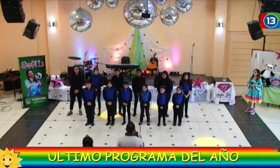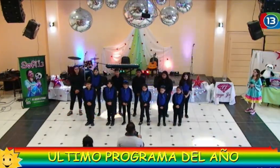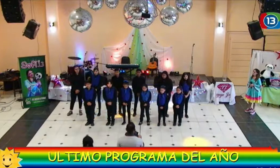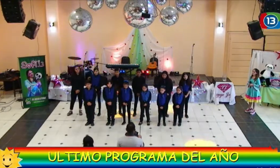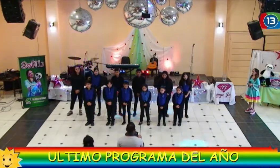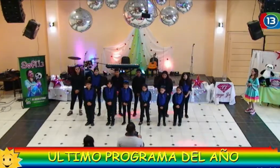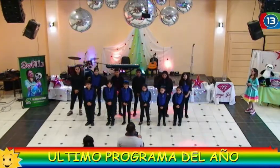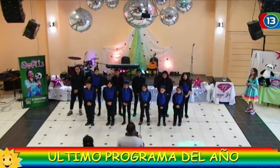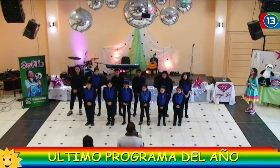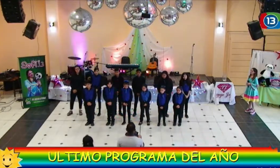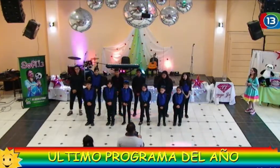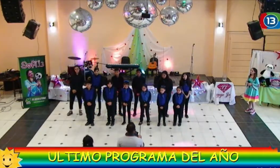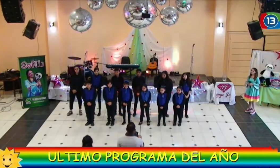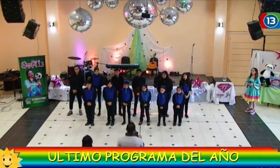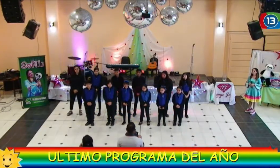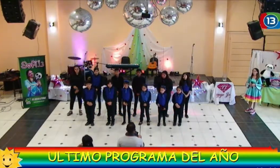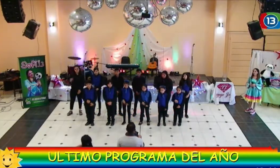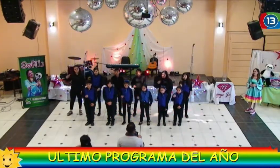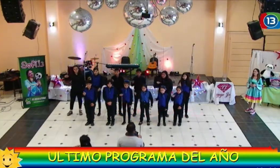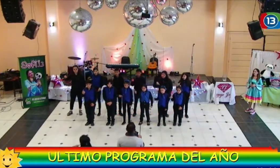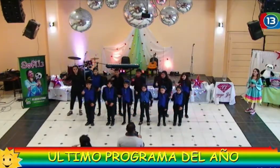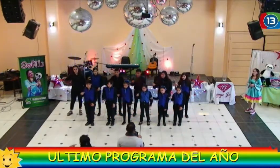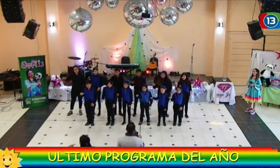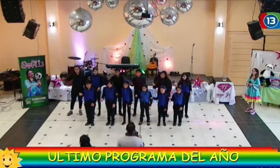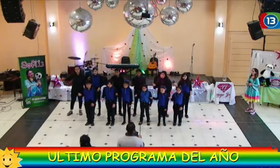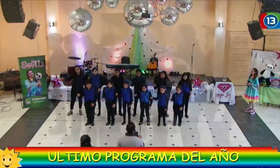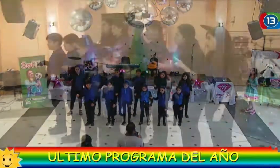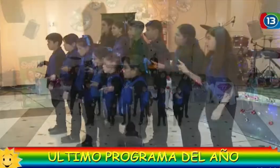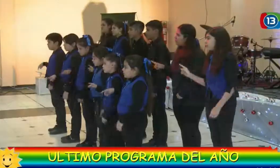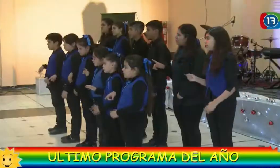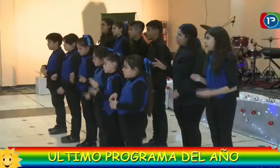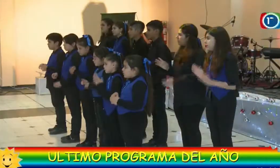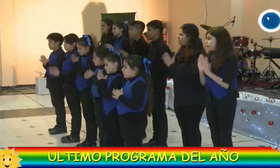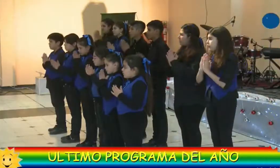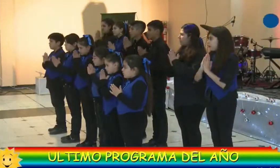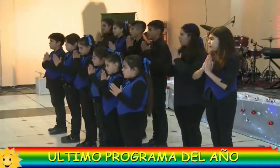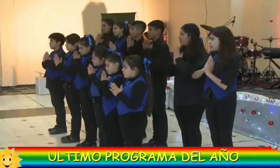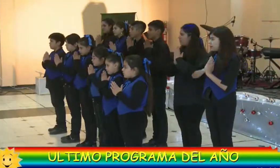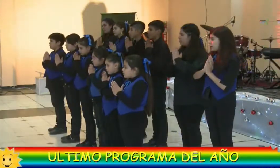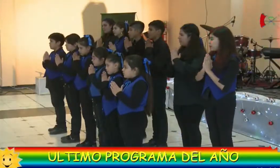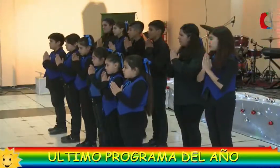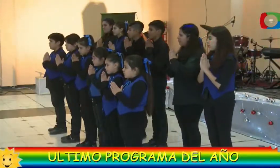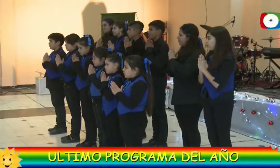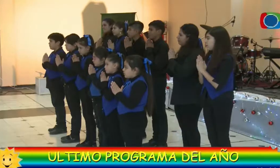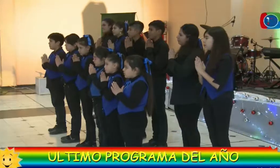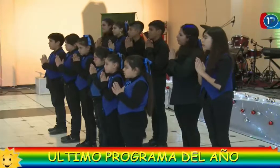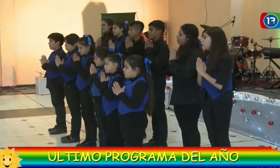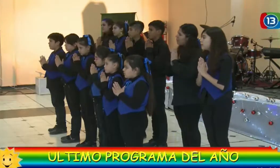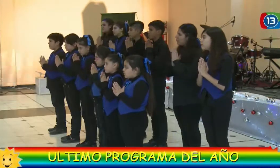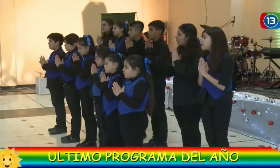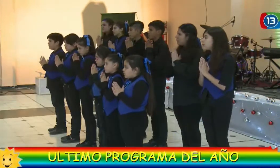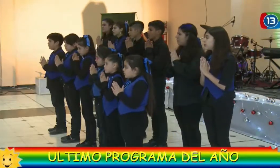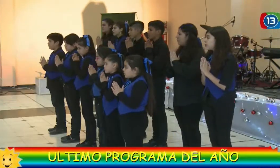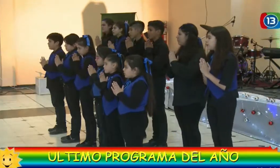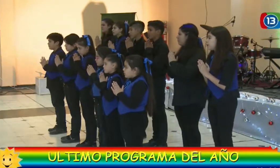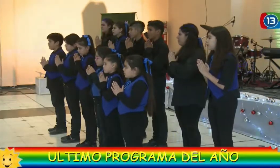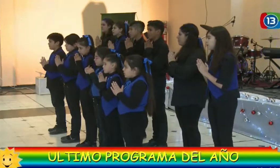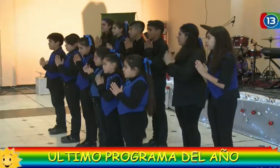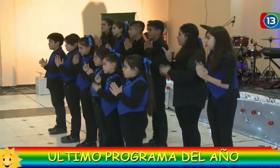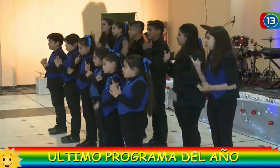Cuando brota una oración, cuando aceptas